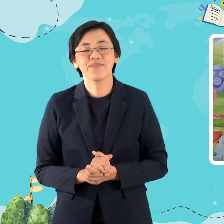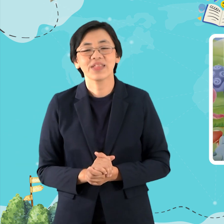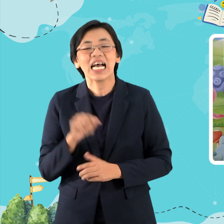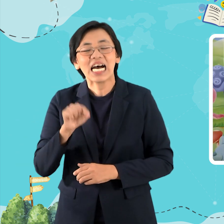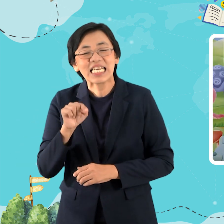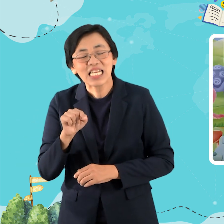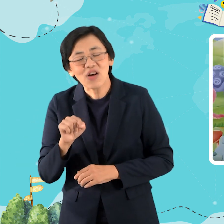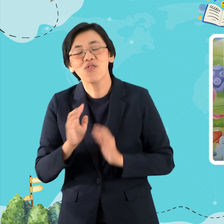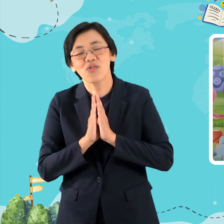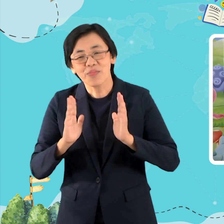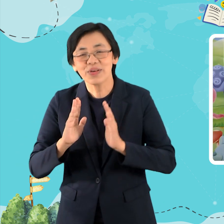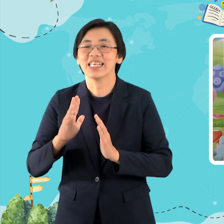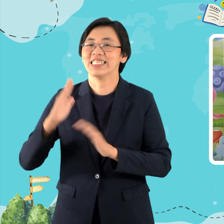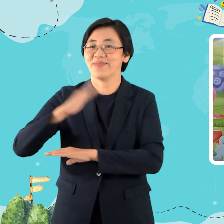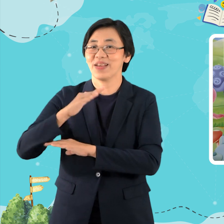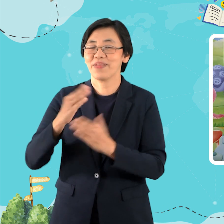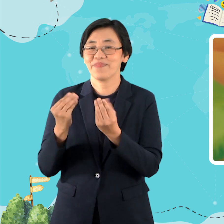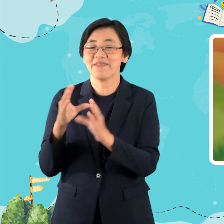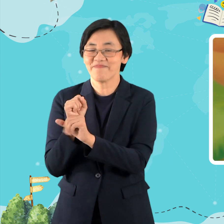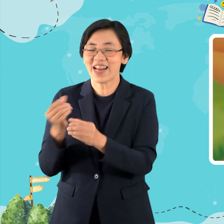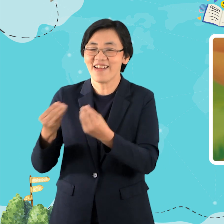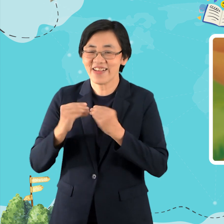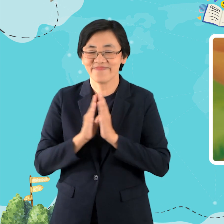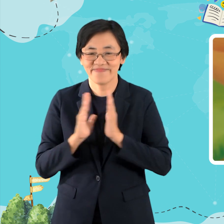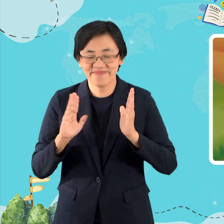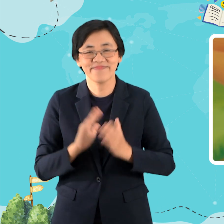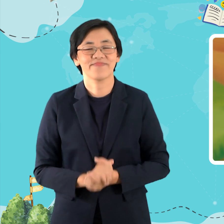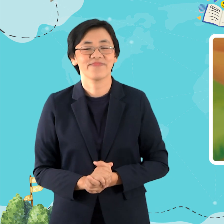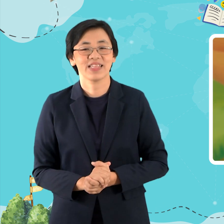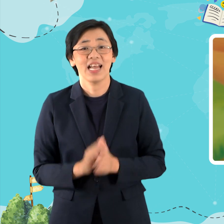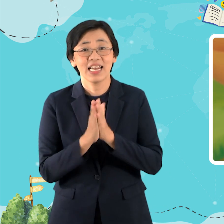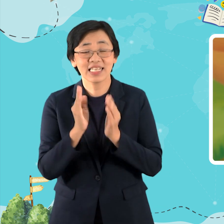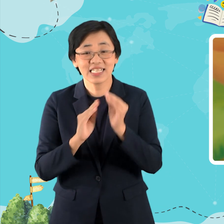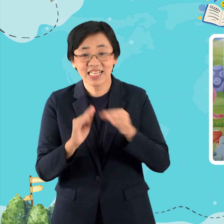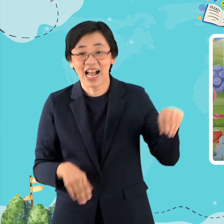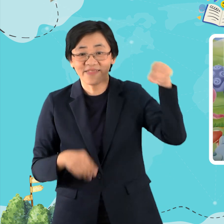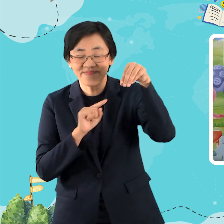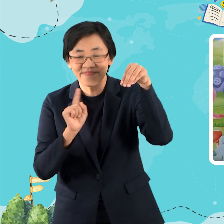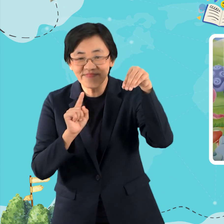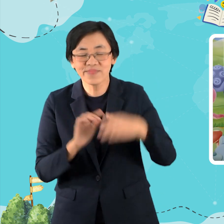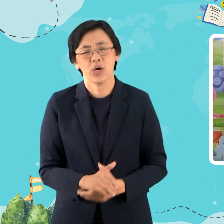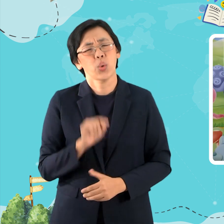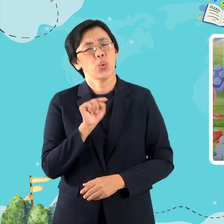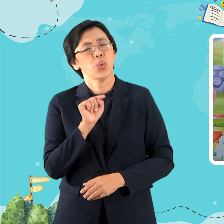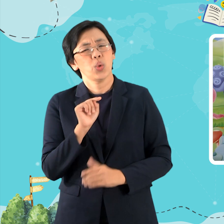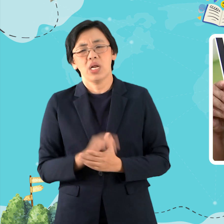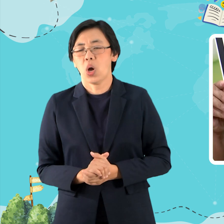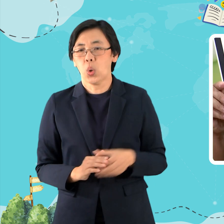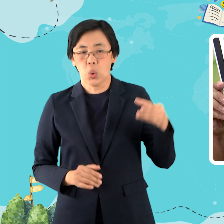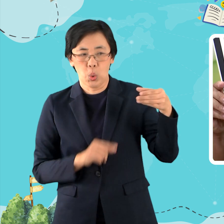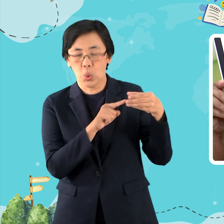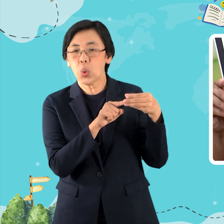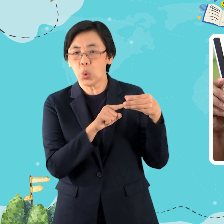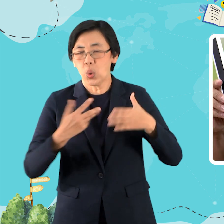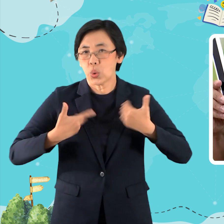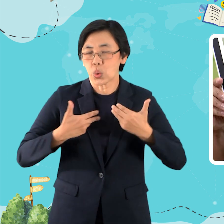มพ์ปั้นฝันนะครับขอบคุณมากๆครับ เล่นต่อไปจ้ะติ๊ง นี่โหเล่มนี้นี่หนาม